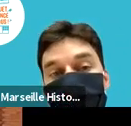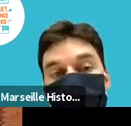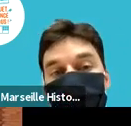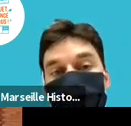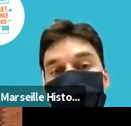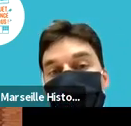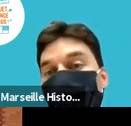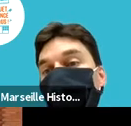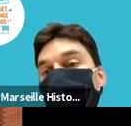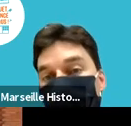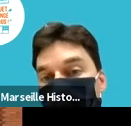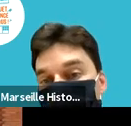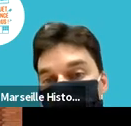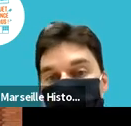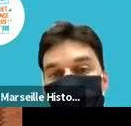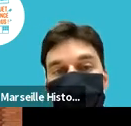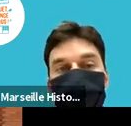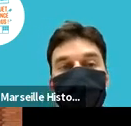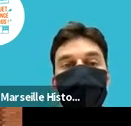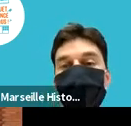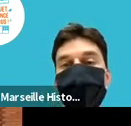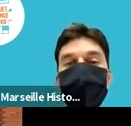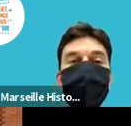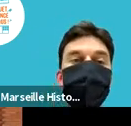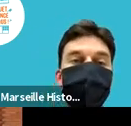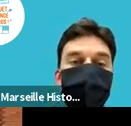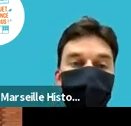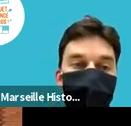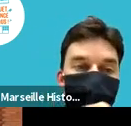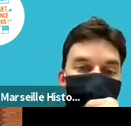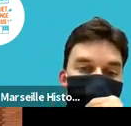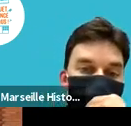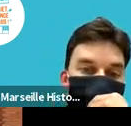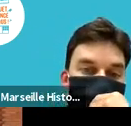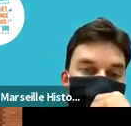de 1899 et avec des extensions successives après 1906.